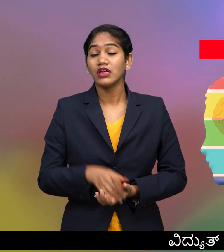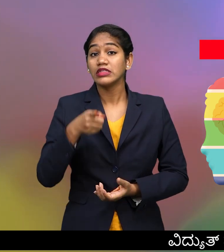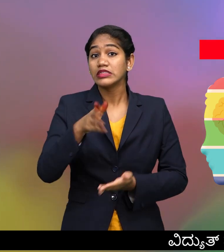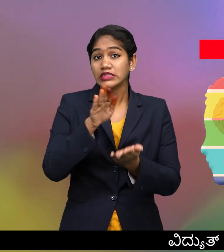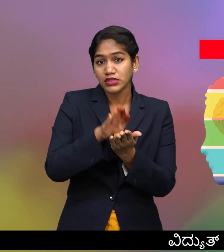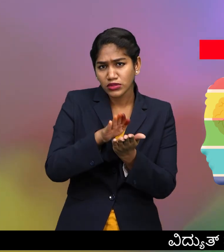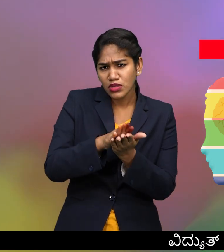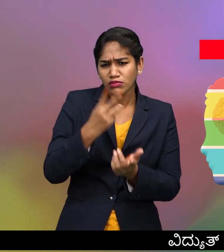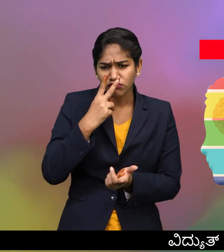ವಿದ್ಯುತ್ ಪ್ರಚೋದನೆಗಳನ್ನು